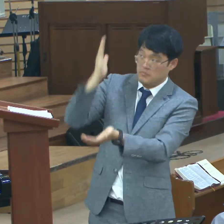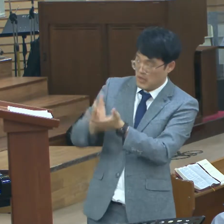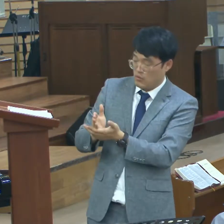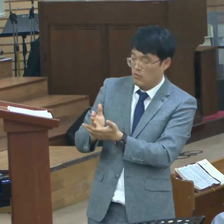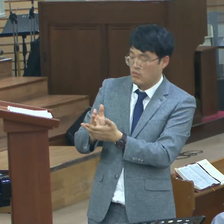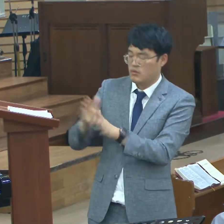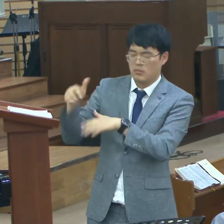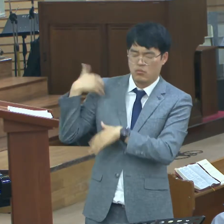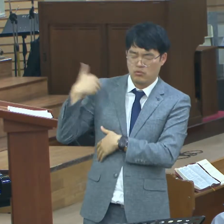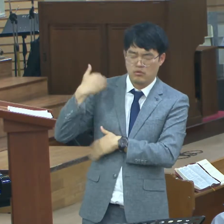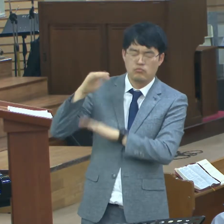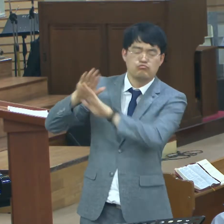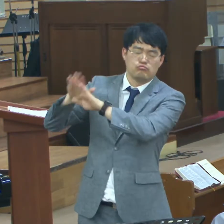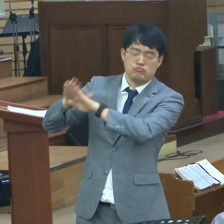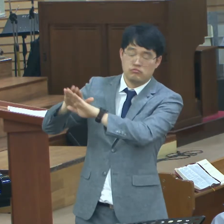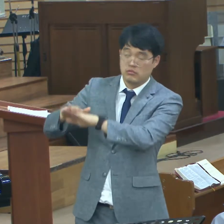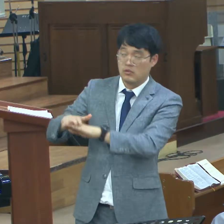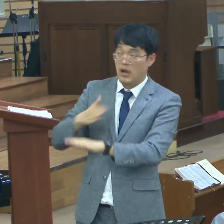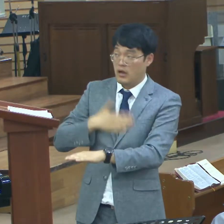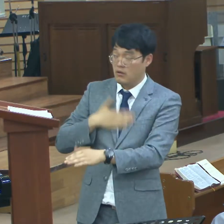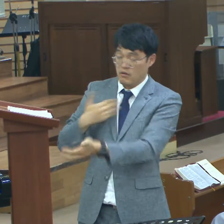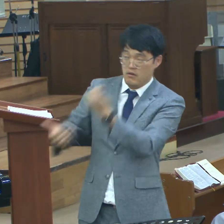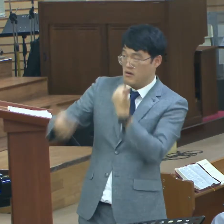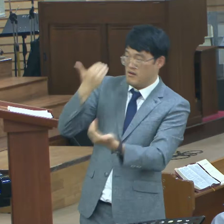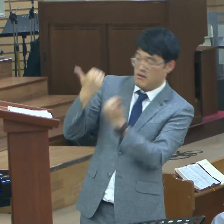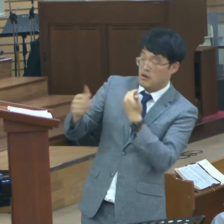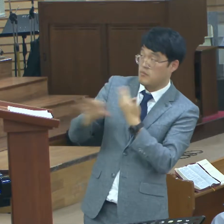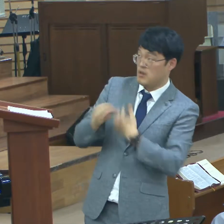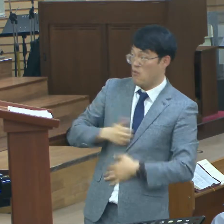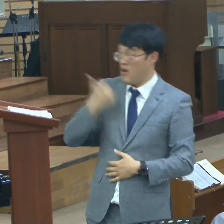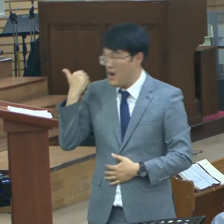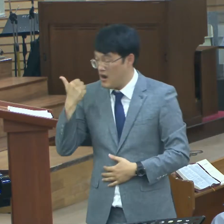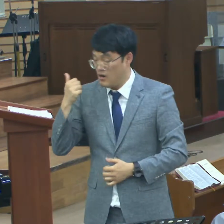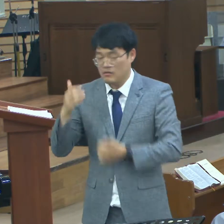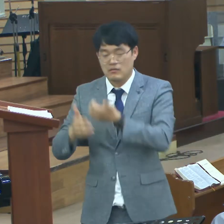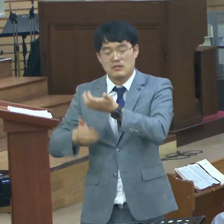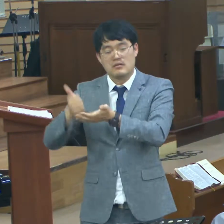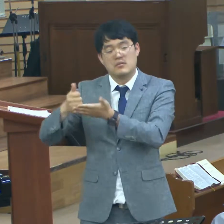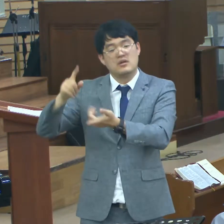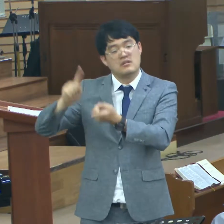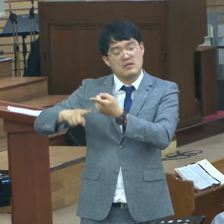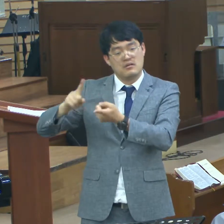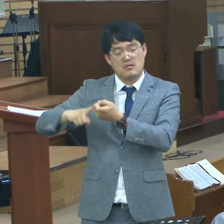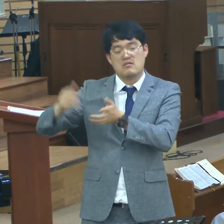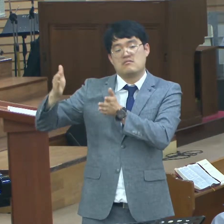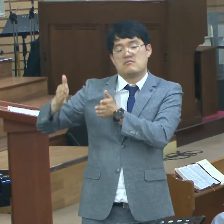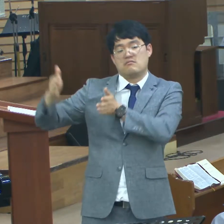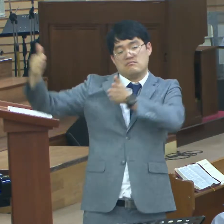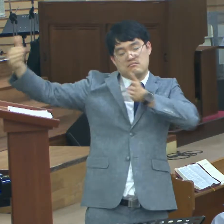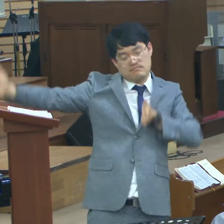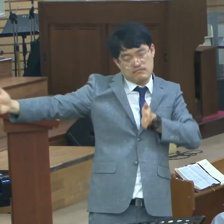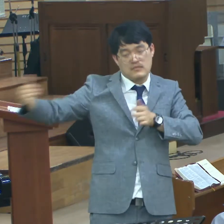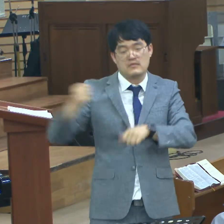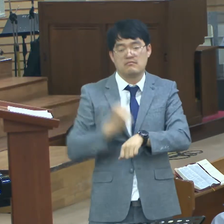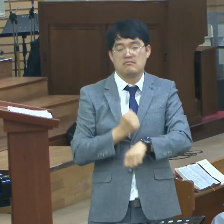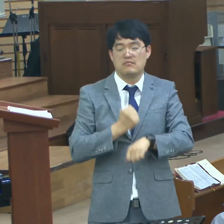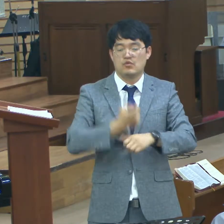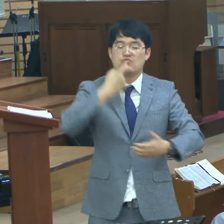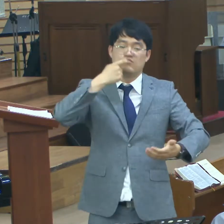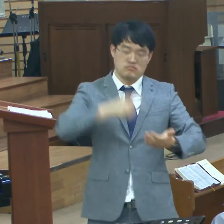모르는 게 상책입니다. 만약에 안착하면 저 하나님 거예요? 하고 하나님에 대해서 그렇게 행동하기가 쉽다는